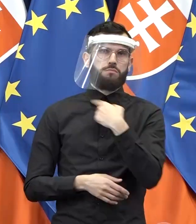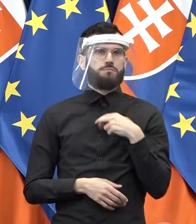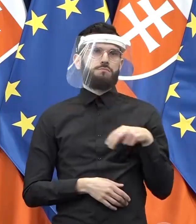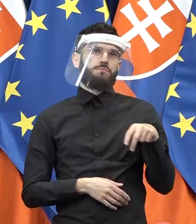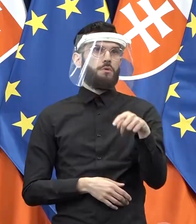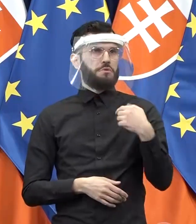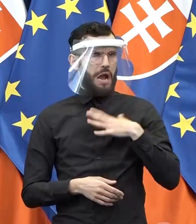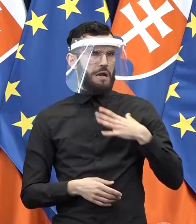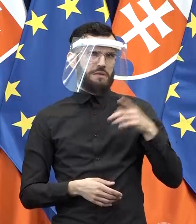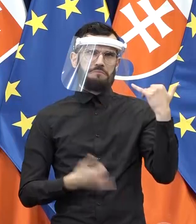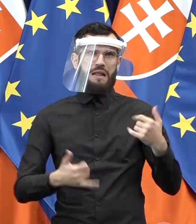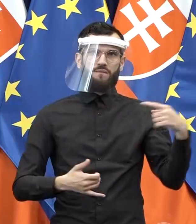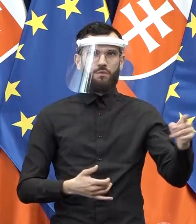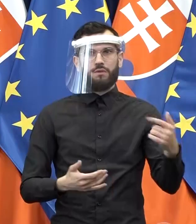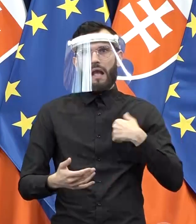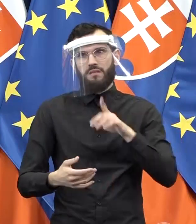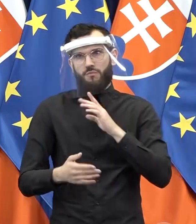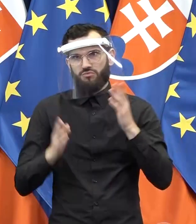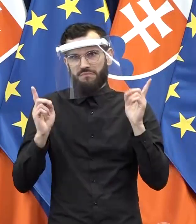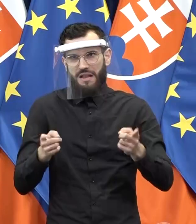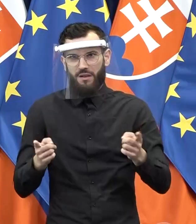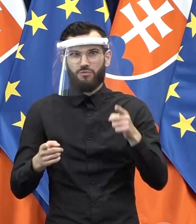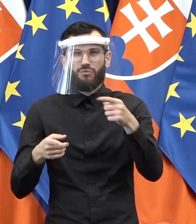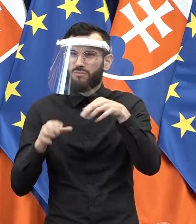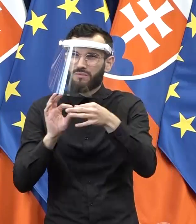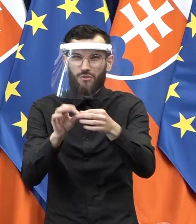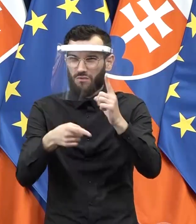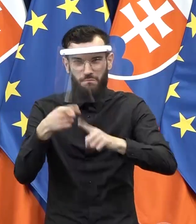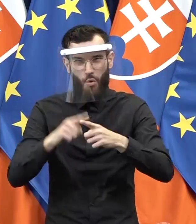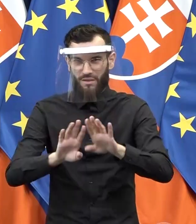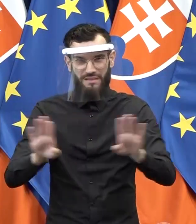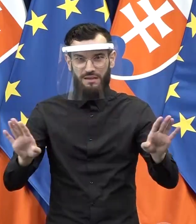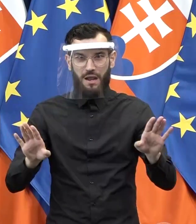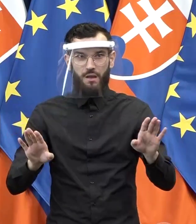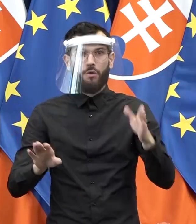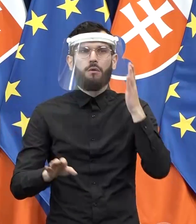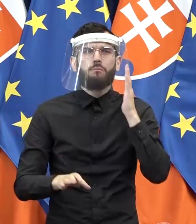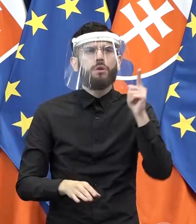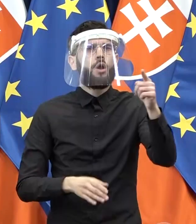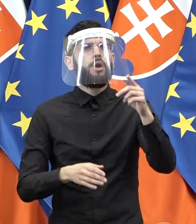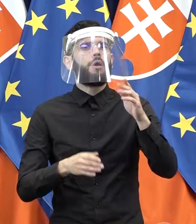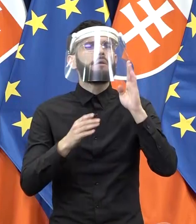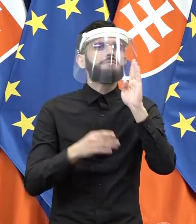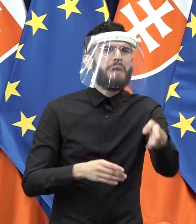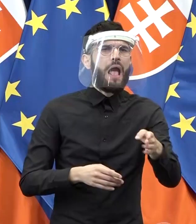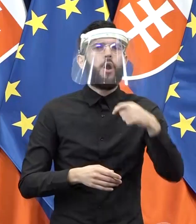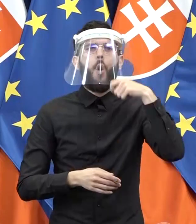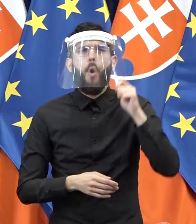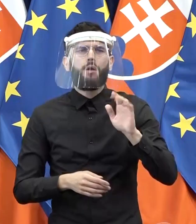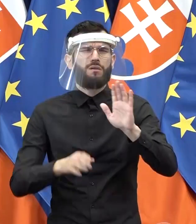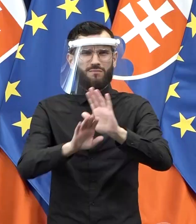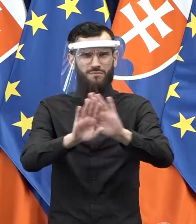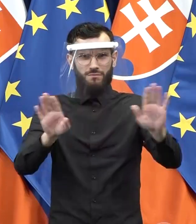prechádzať, ja s tým nič nenarobím. Ale toto nie je o politike. Toto nie je milí voliči Smeru, alebo Kotlebu, alebo nevoliči